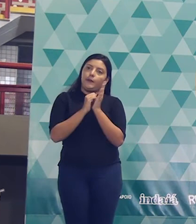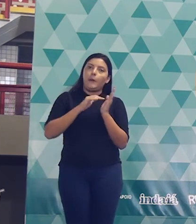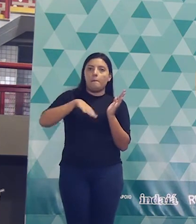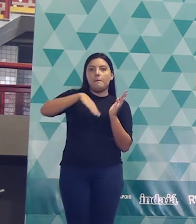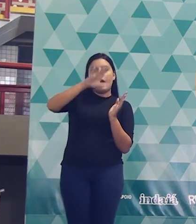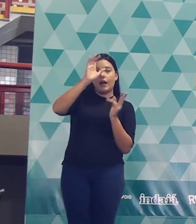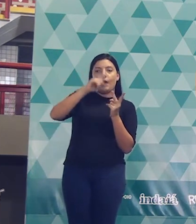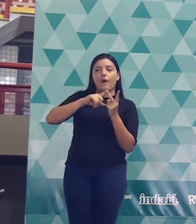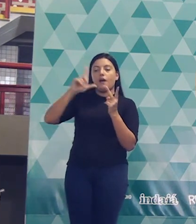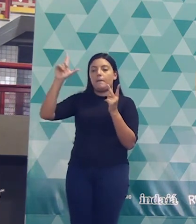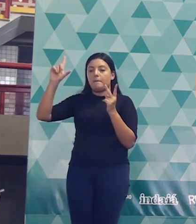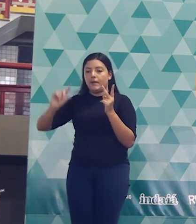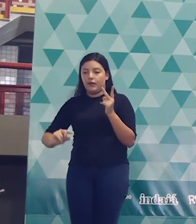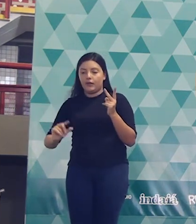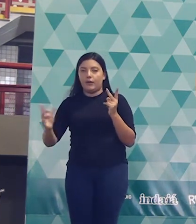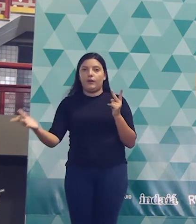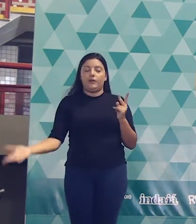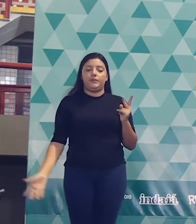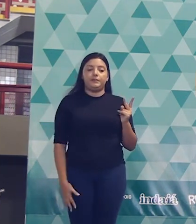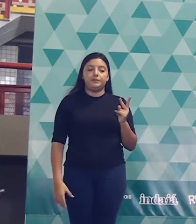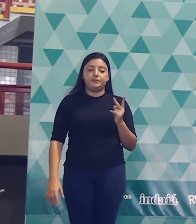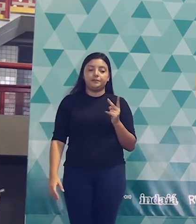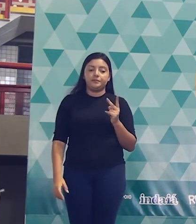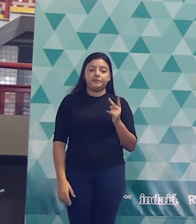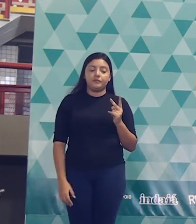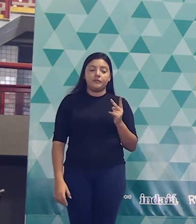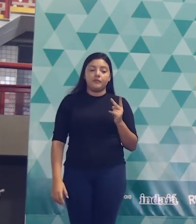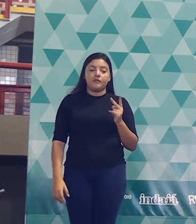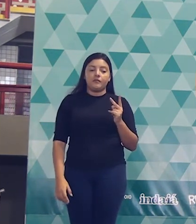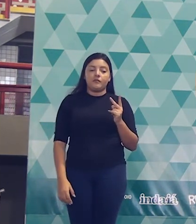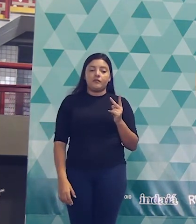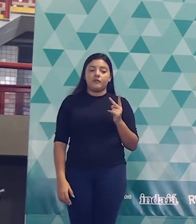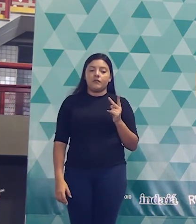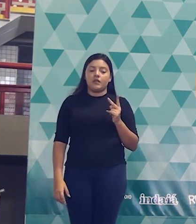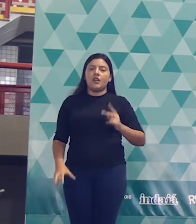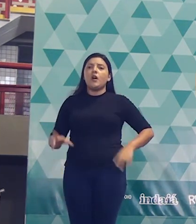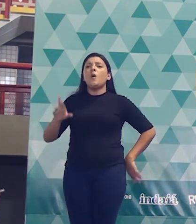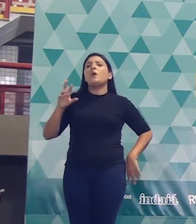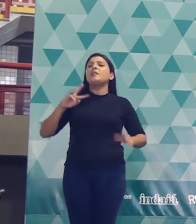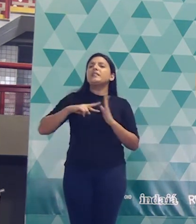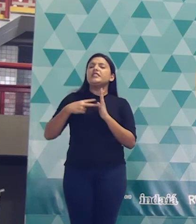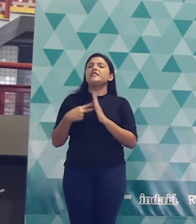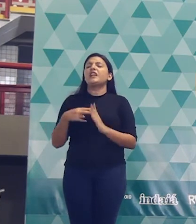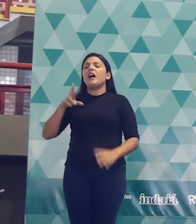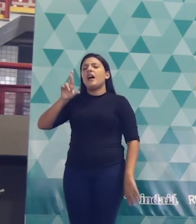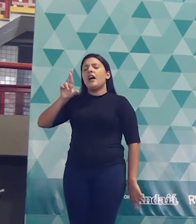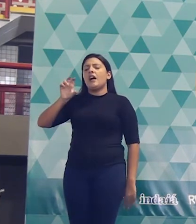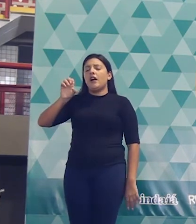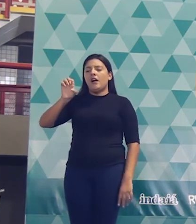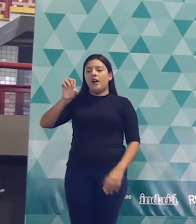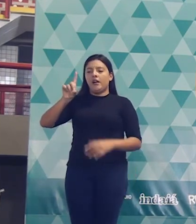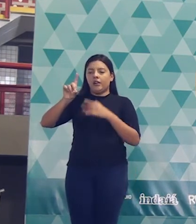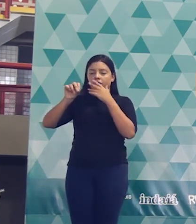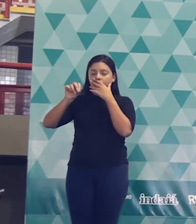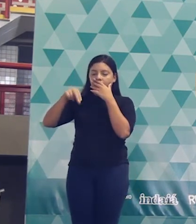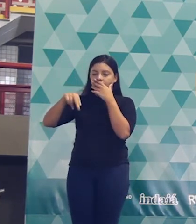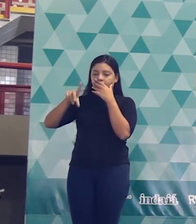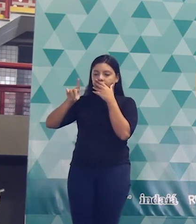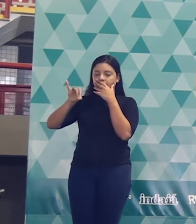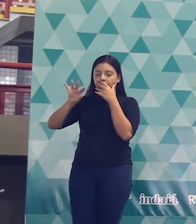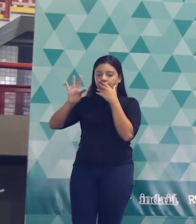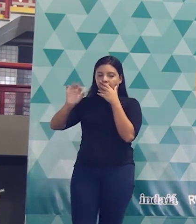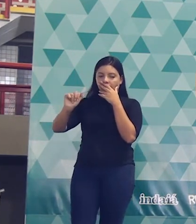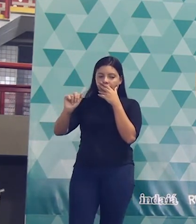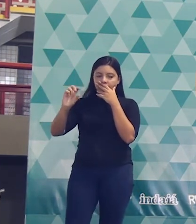tá? Agora você anota redondilha menor. O que é uma redondilha menor? São versos com 5